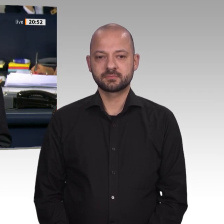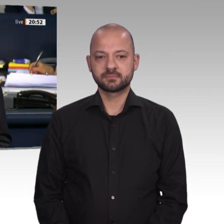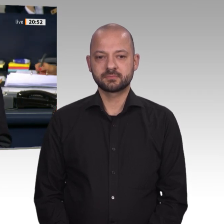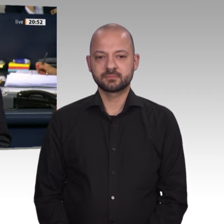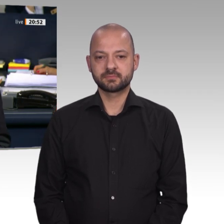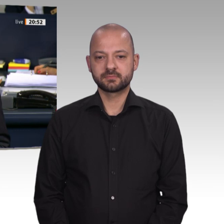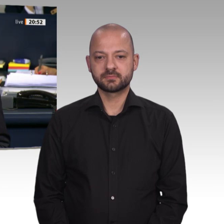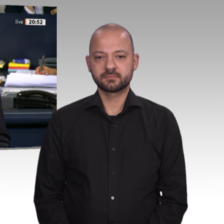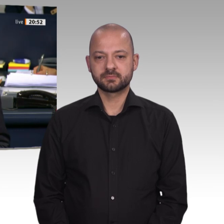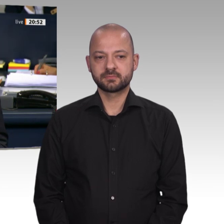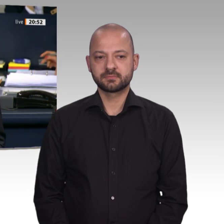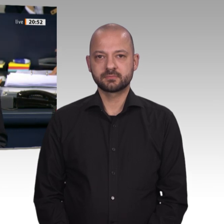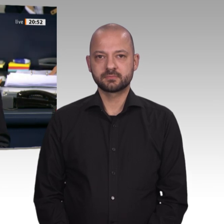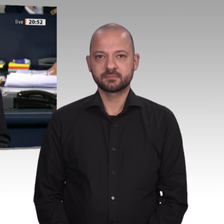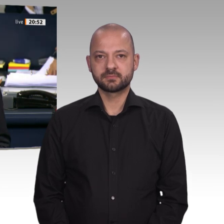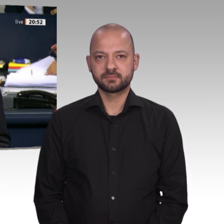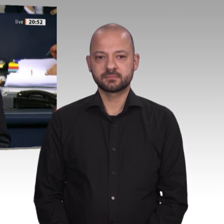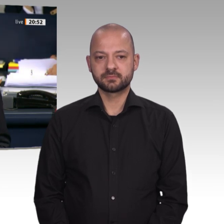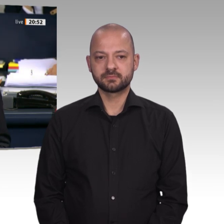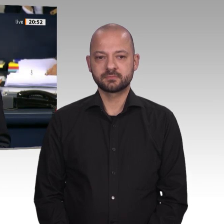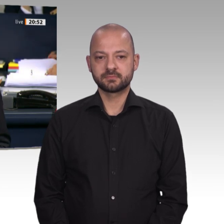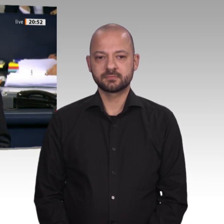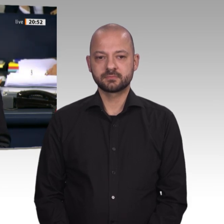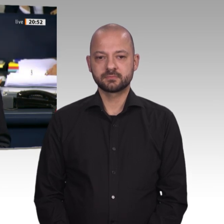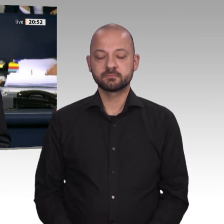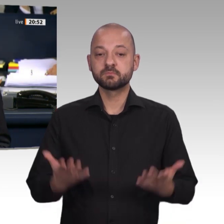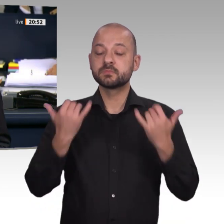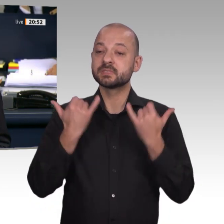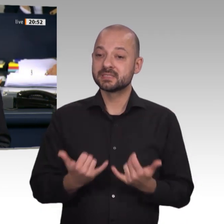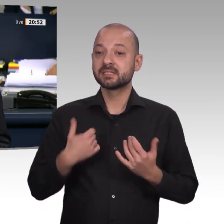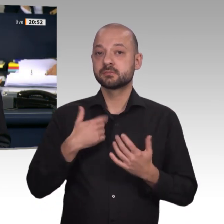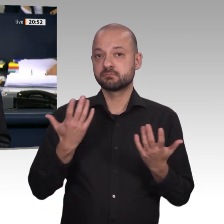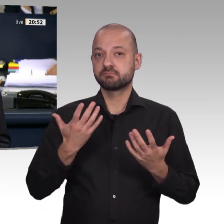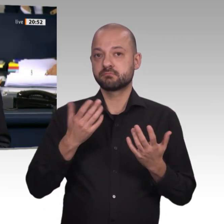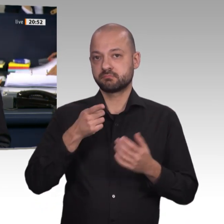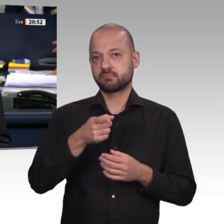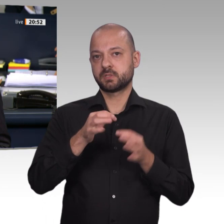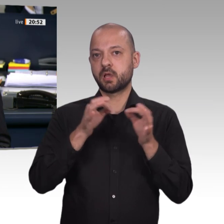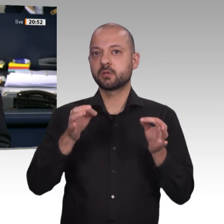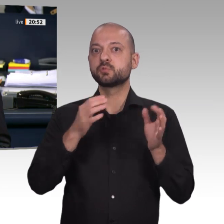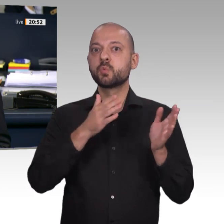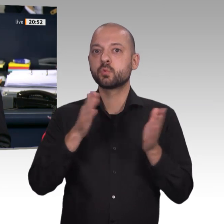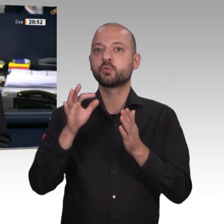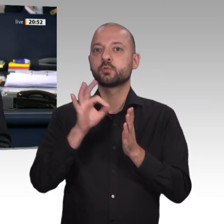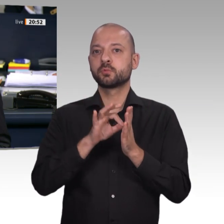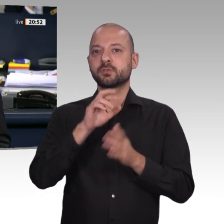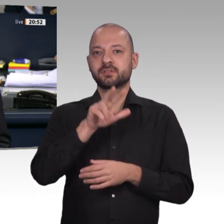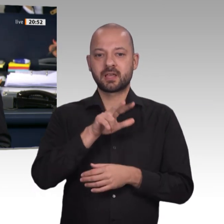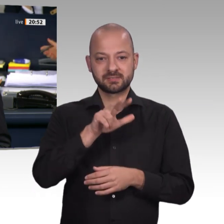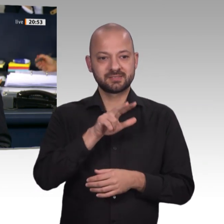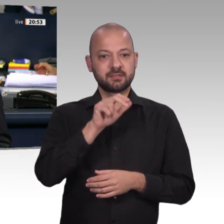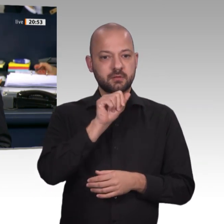Punkte 13a und 13b sowie Zusatzpunkt 9, Beratung mehrerer Vorlagen zur Situation von Menschen mit Behinderung und von